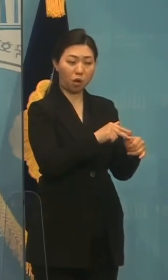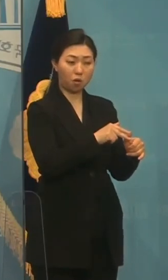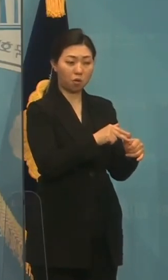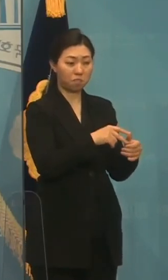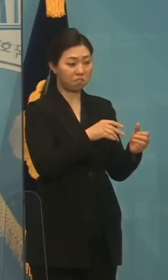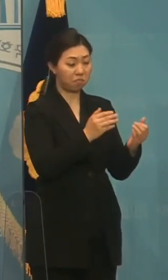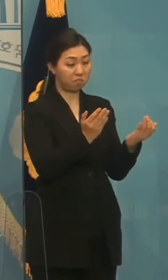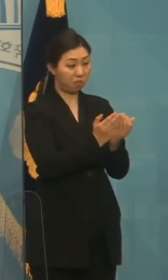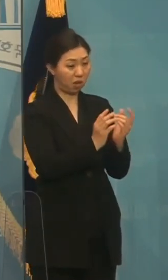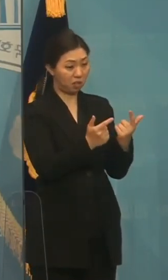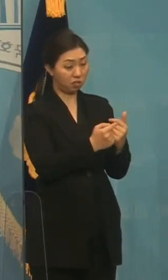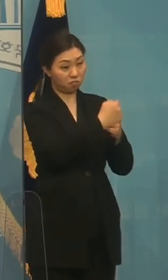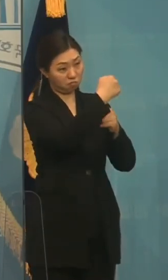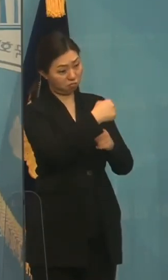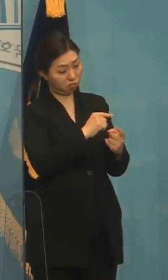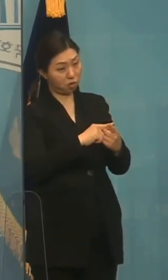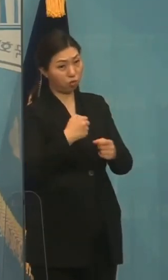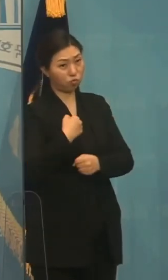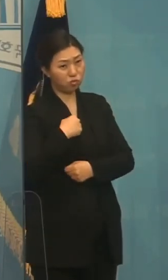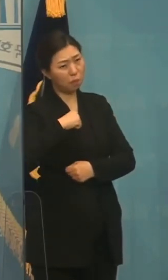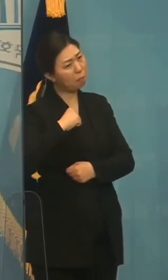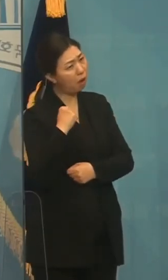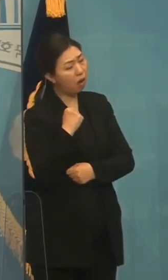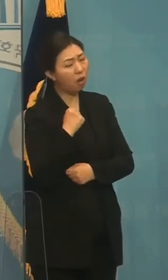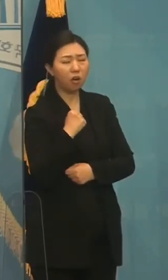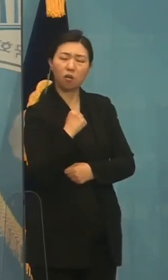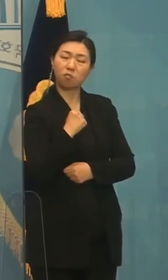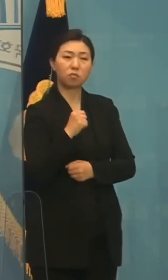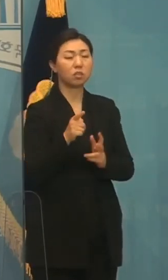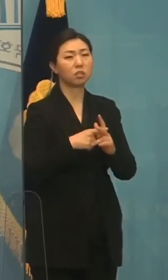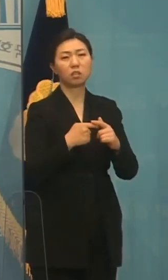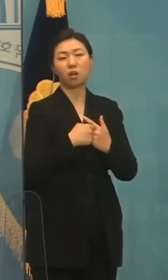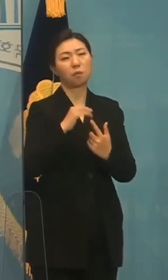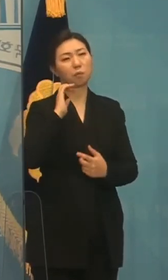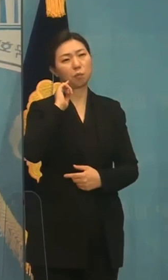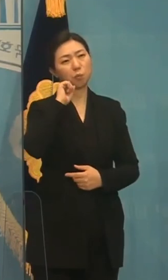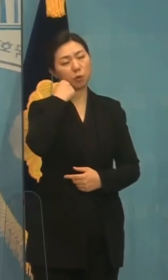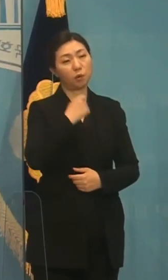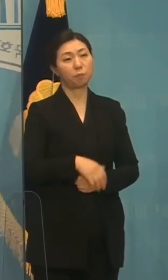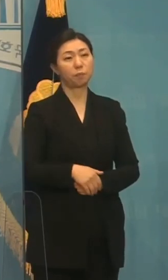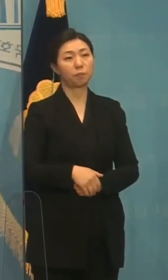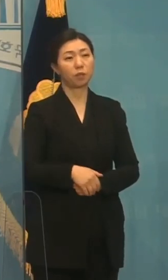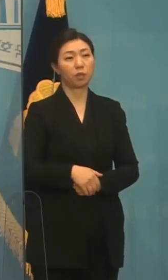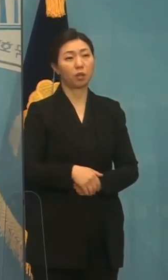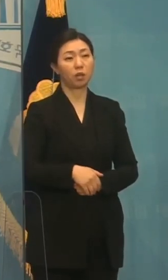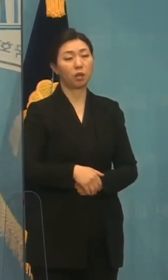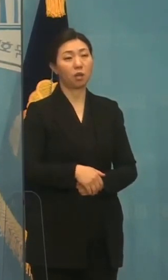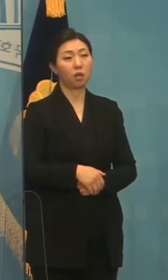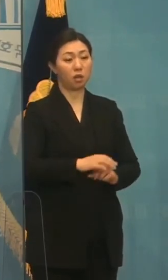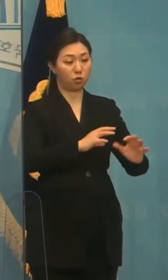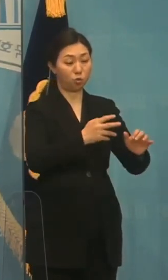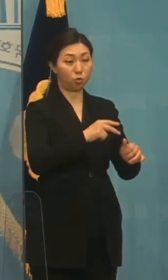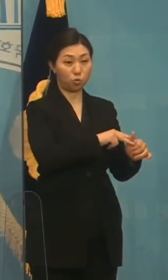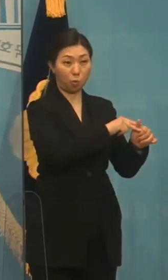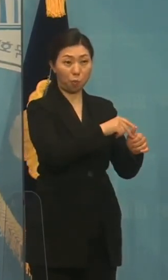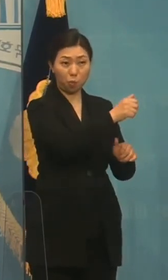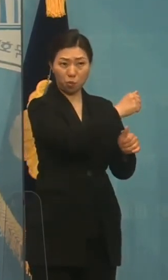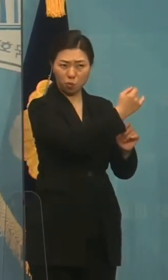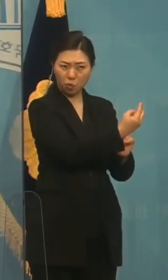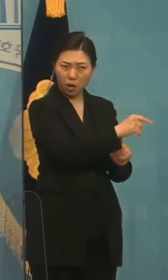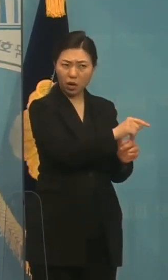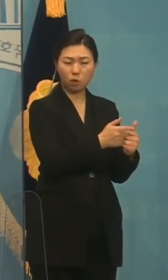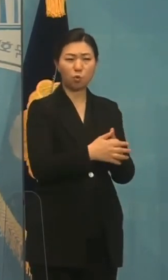군에서 수용하는 적이 없습니다. 저는 국정원이 아니라 그 뒤에 청와대에서 공개하지 말라고